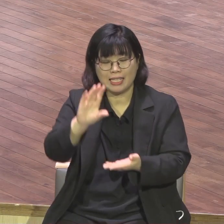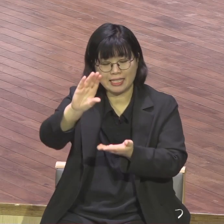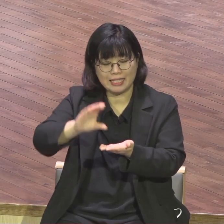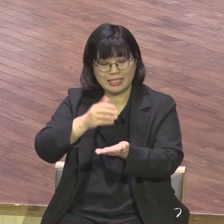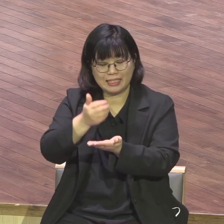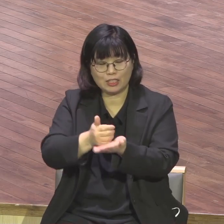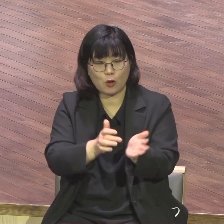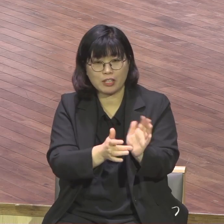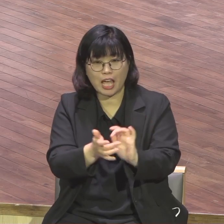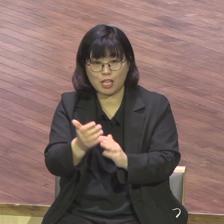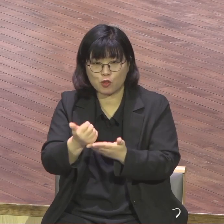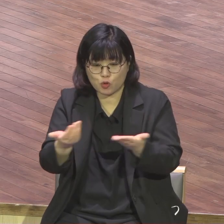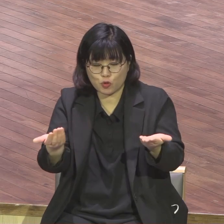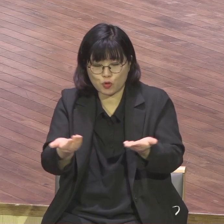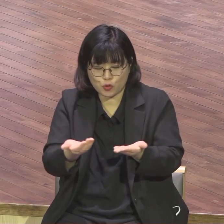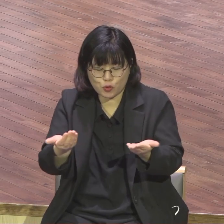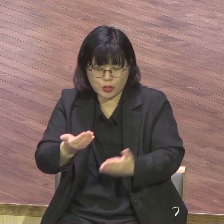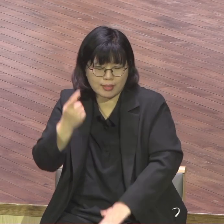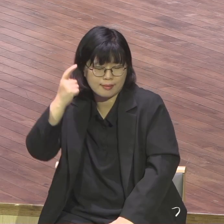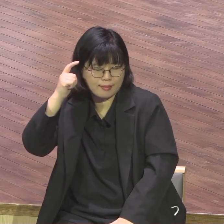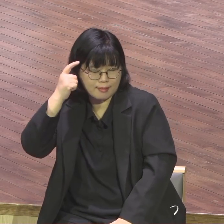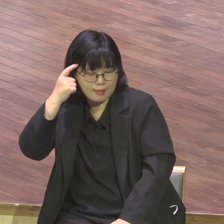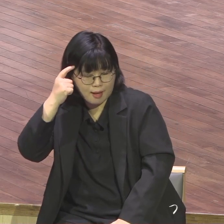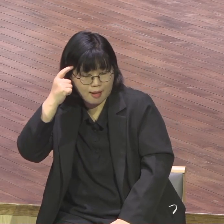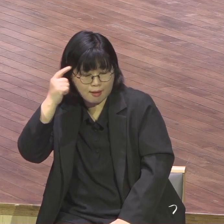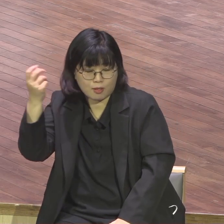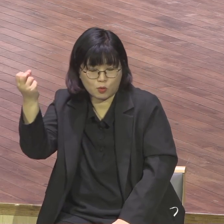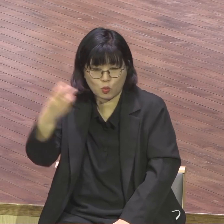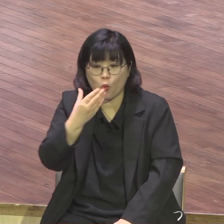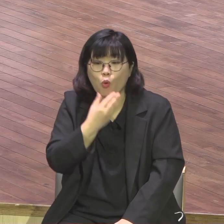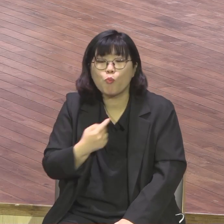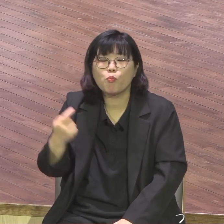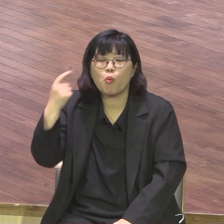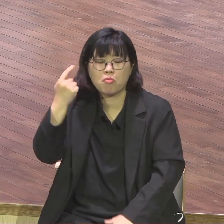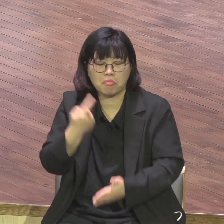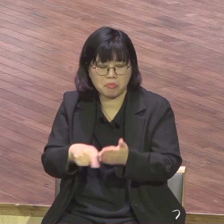자신과 함께 복음을 위하여 수고한 자라고 소개를 합니다.